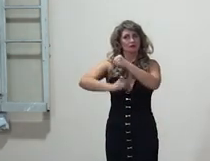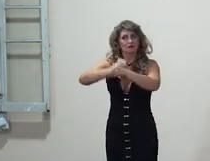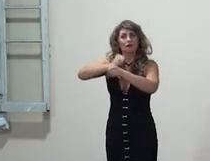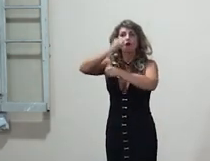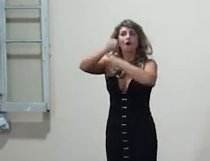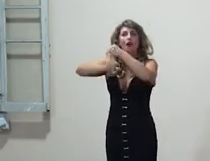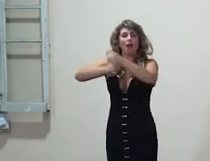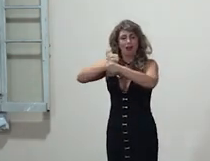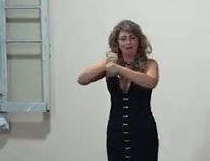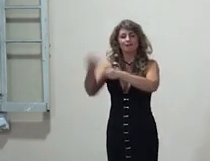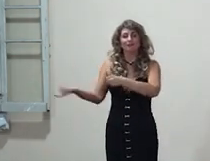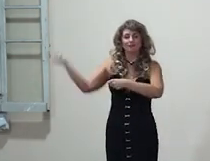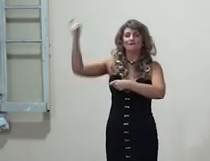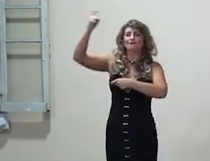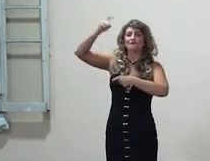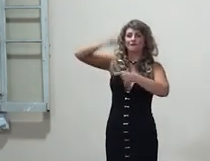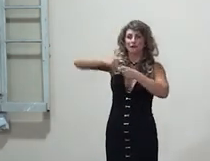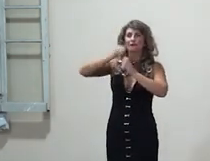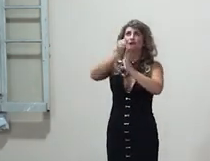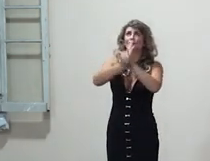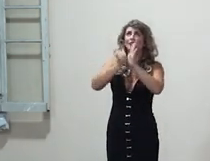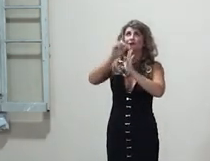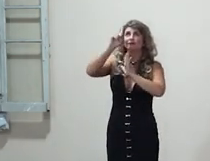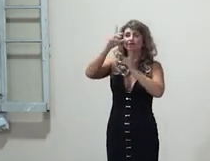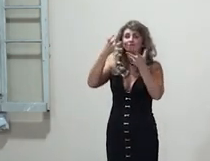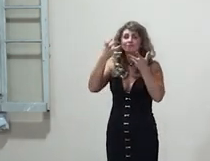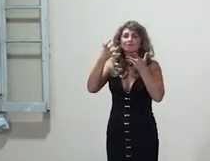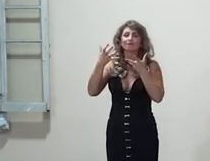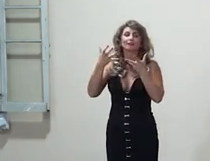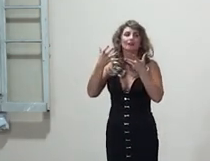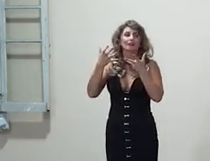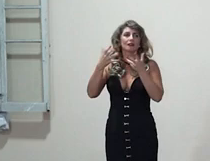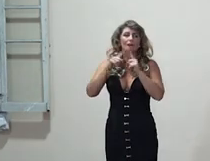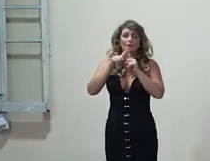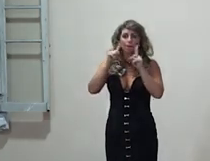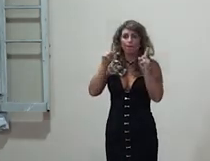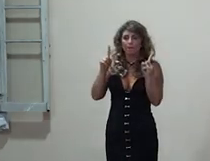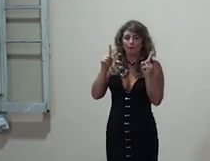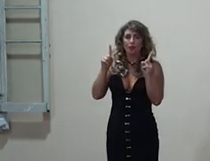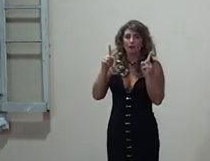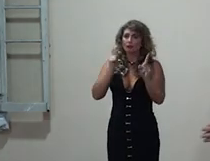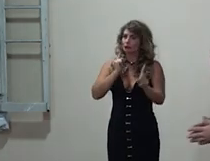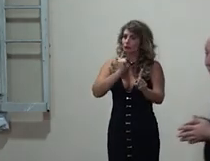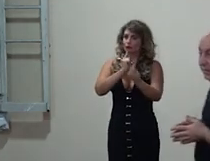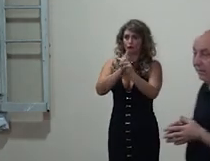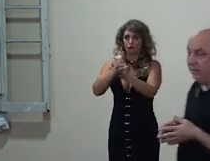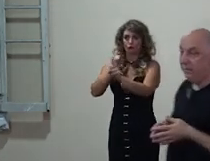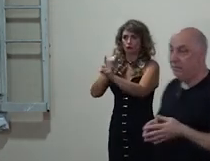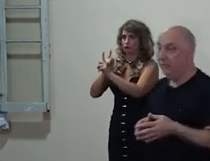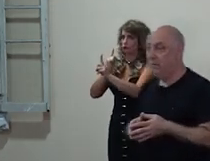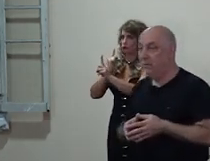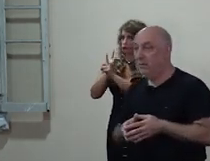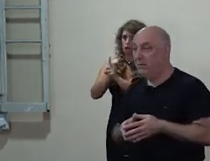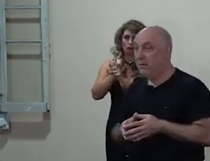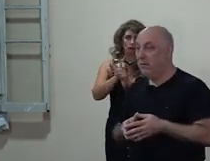eu volto a Paranaguá, se Deus me permitir, mas eu não vou encontrar,